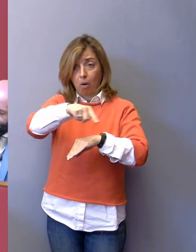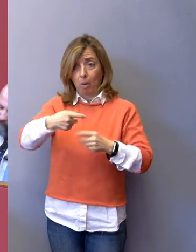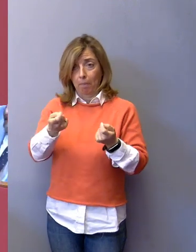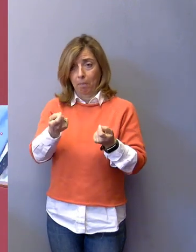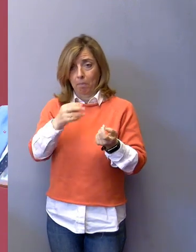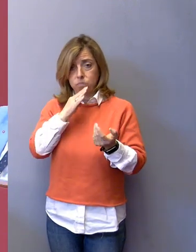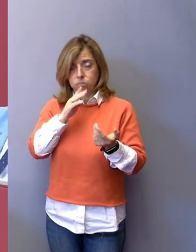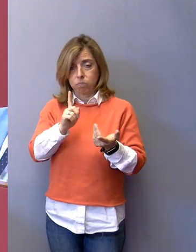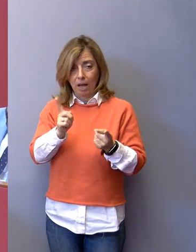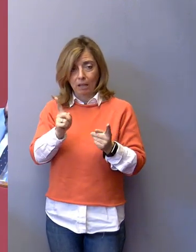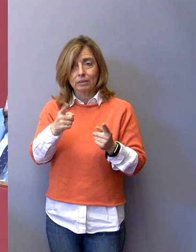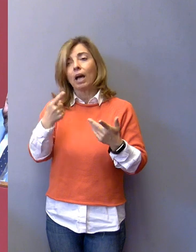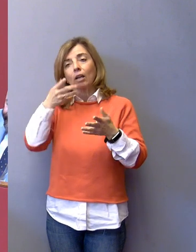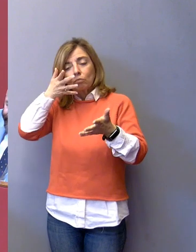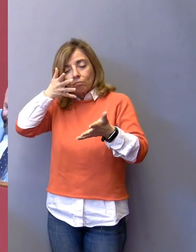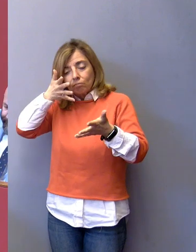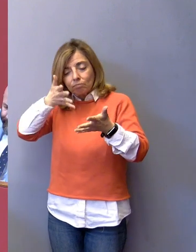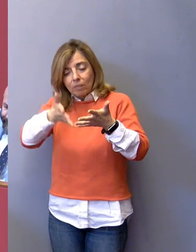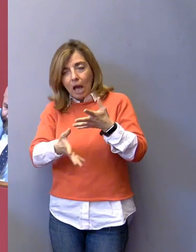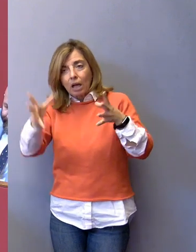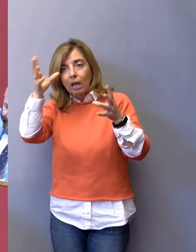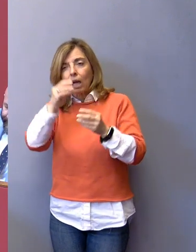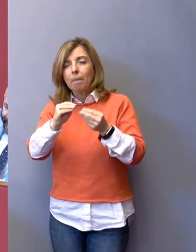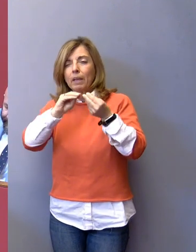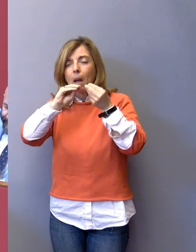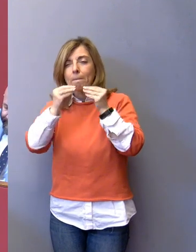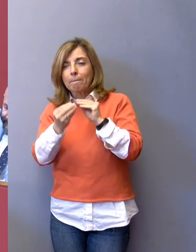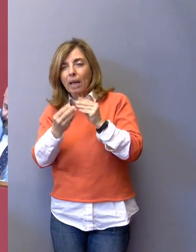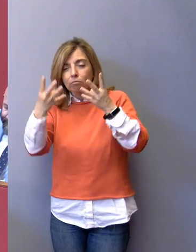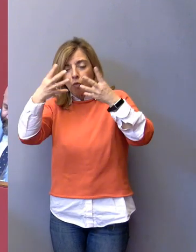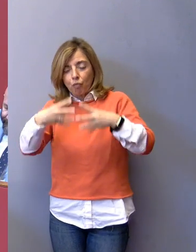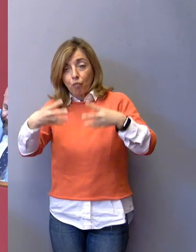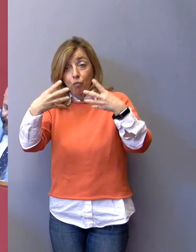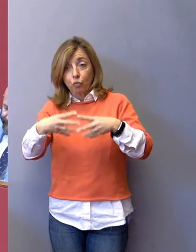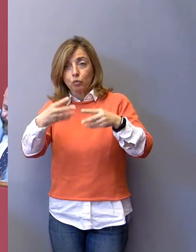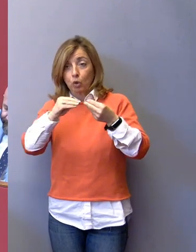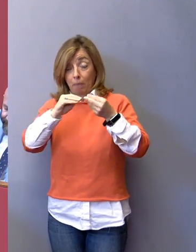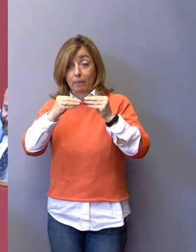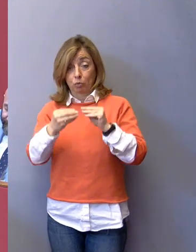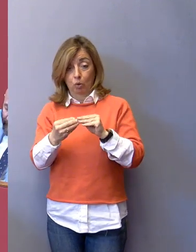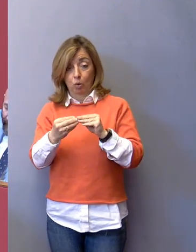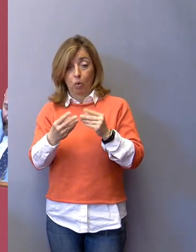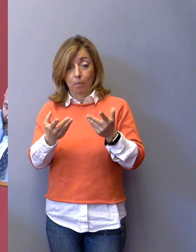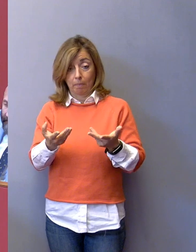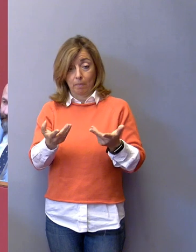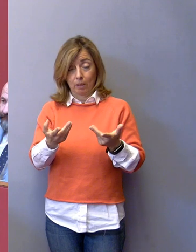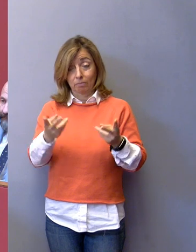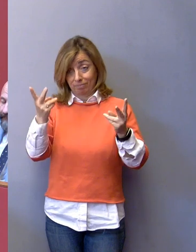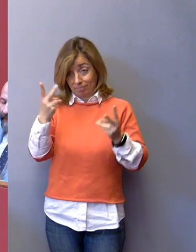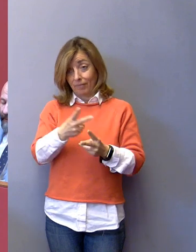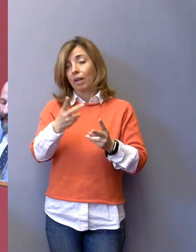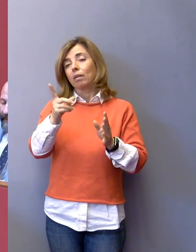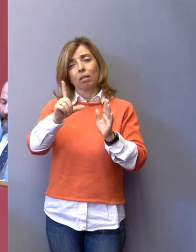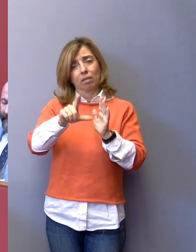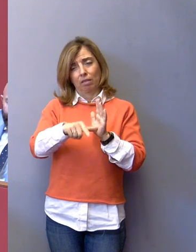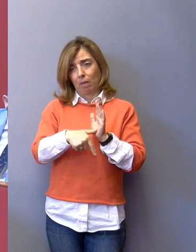a fondo e capire quelli che sono i meccanismi che sono alla base di queste libere obiettivamente proprio poco e